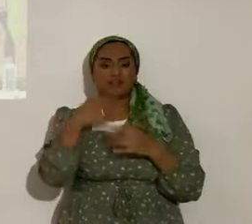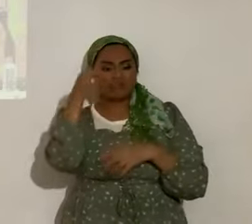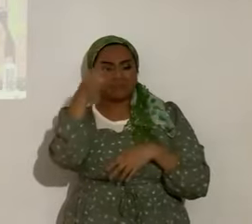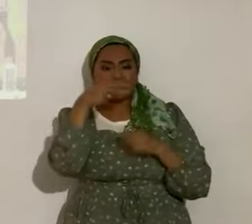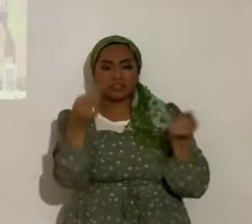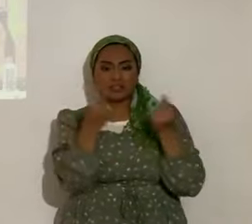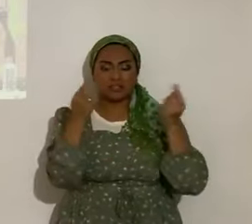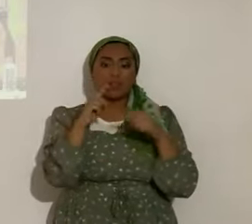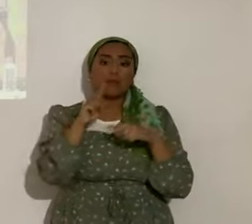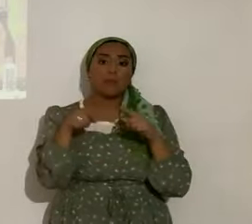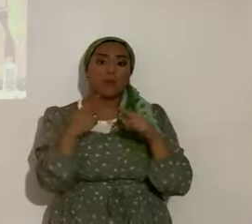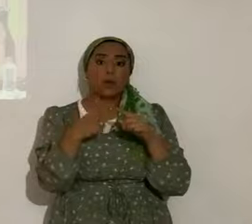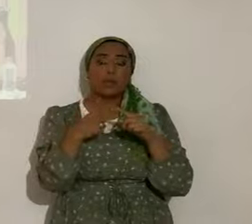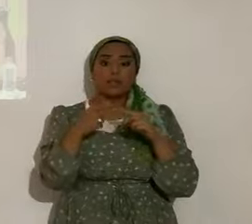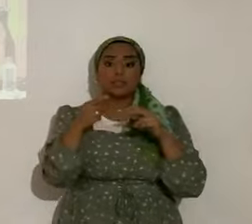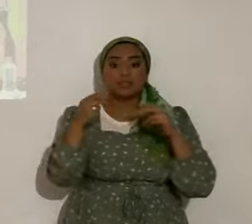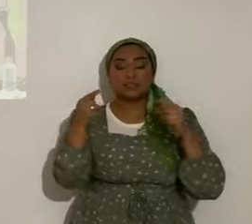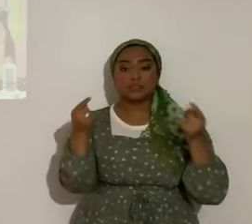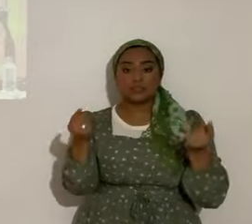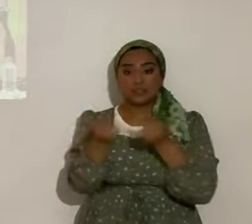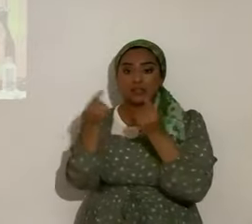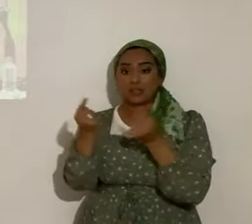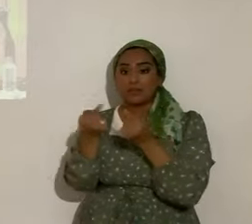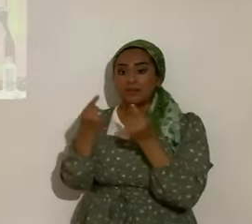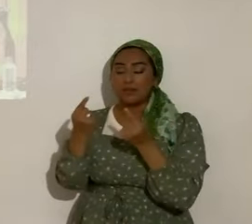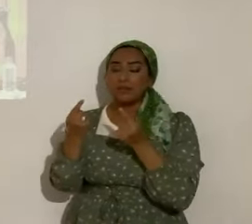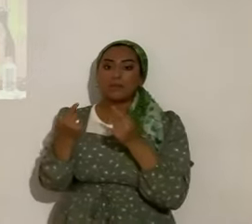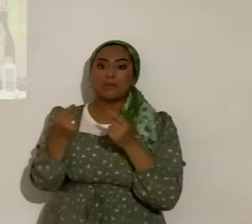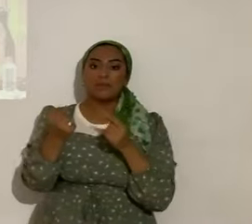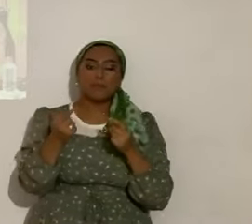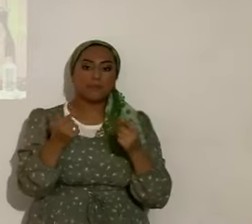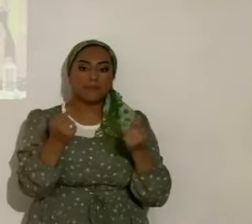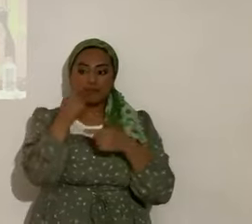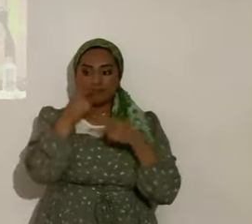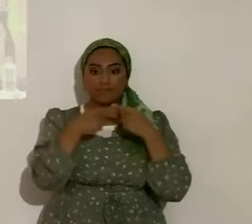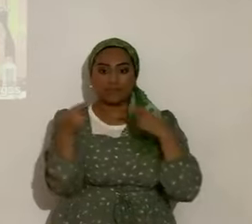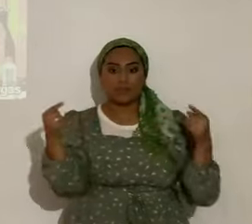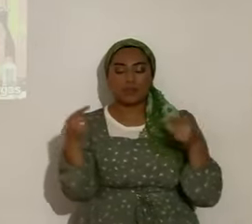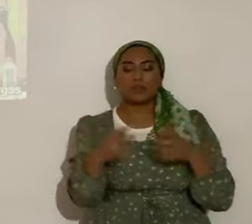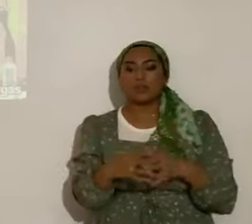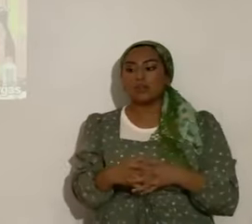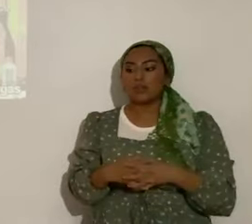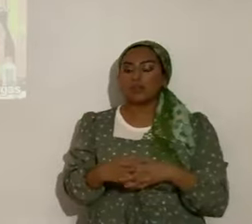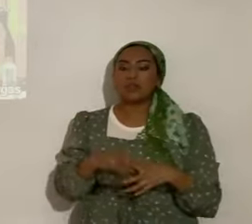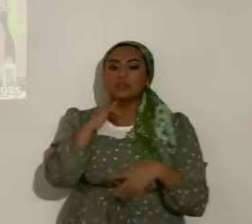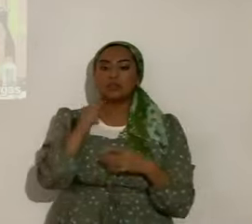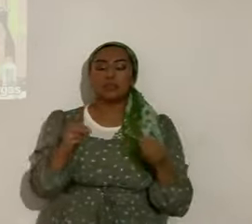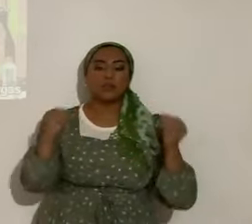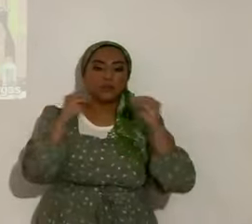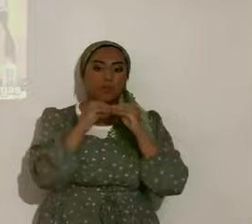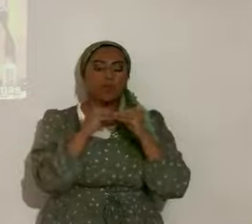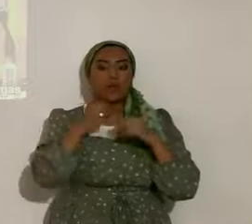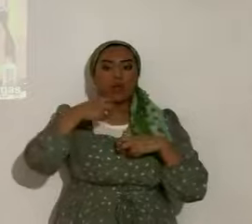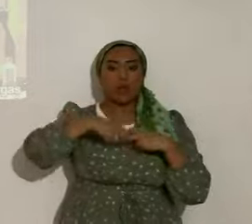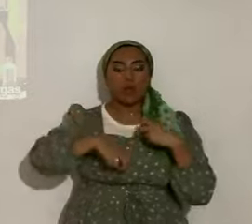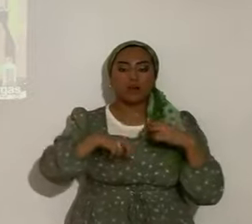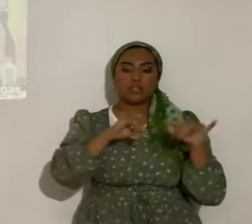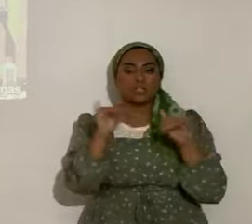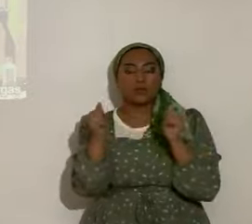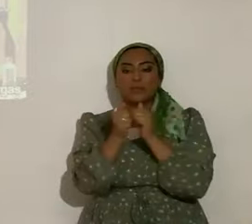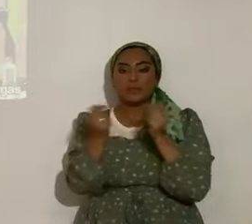vez atrincherado el pecado, sí, porque es enemigo, sí, es más difícil, es lo mismo